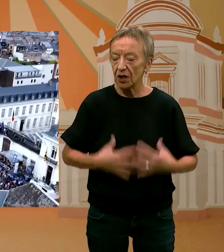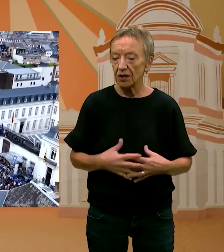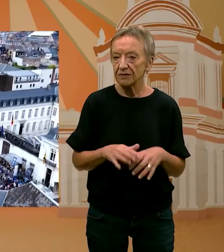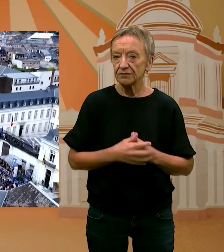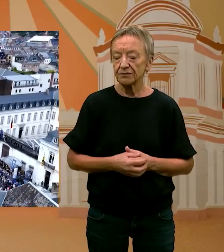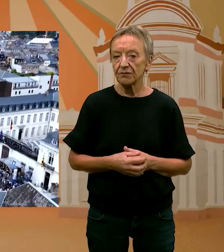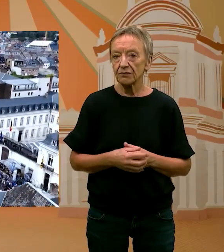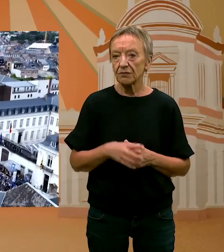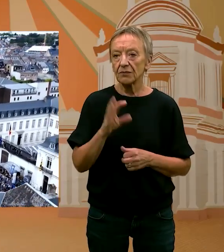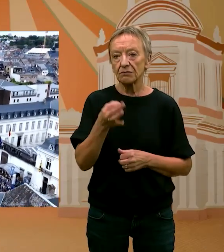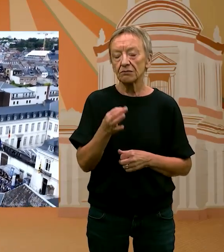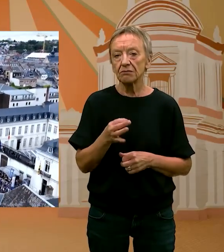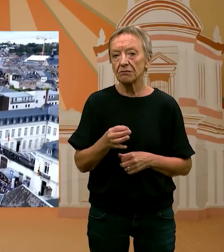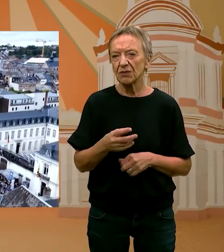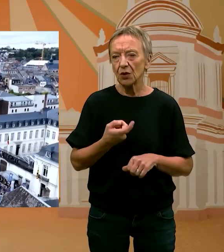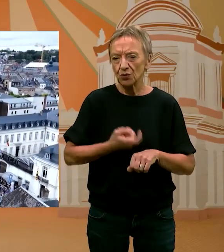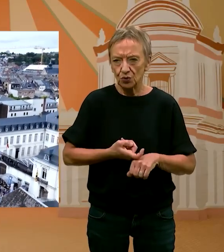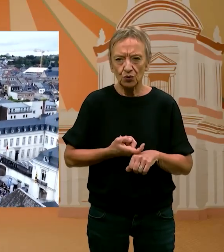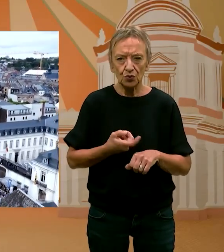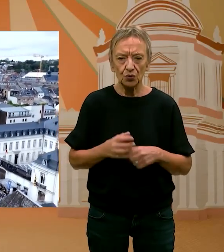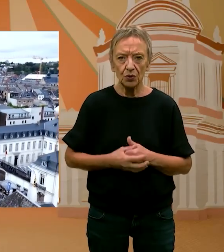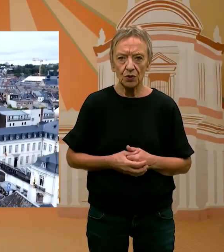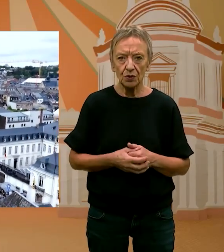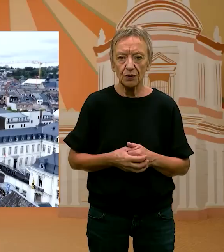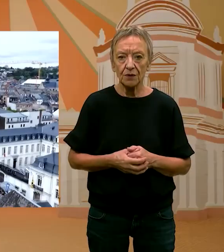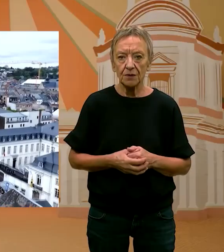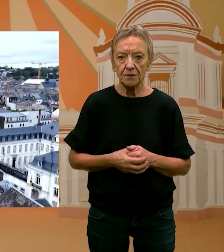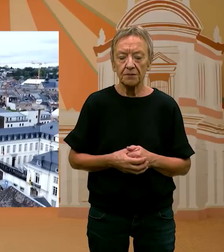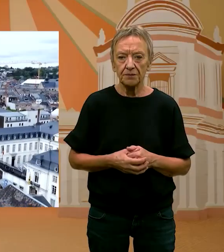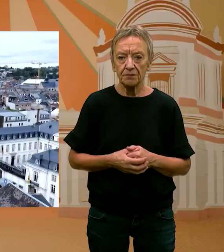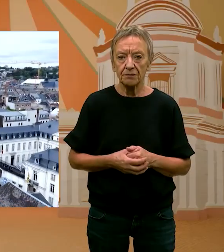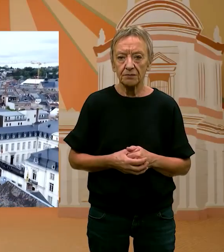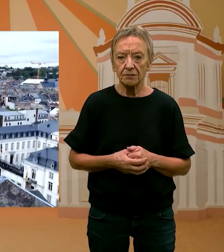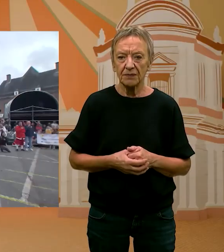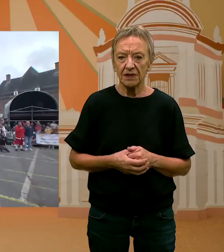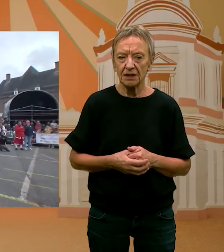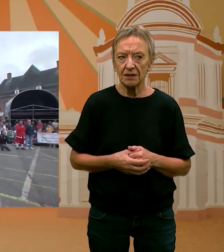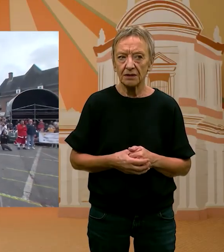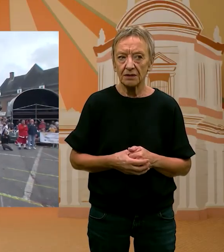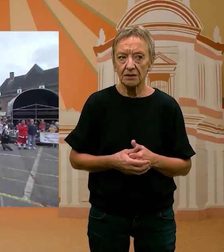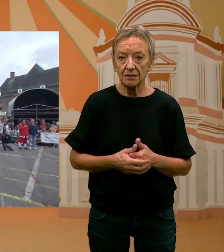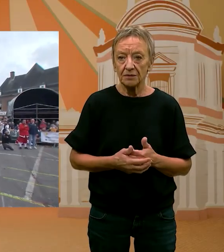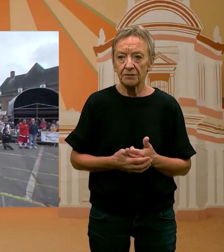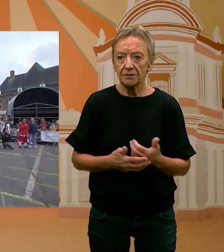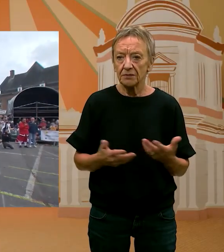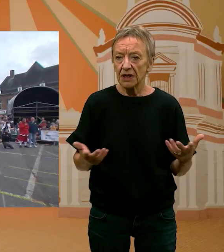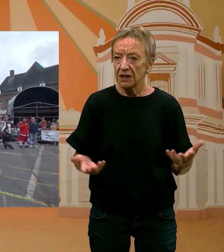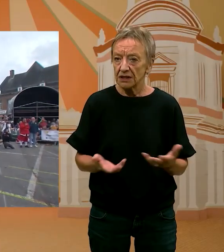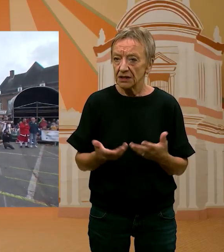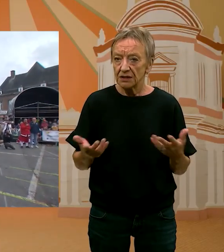Des deux côtés, on a eu des très bons lutteurs et le tout se passe dans la tête de la stratégie, mais la fatigue est là aussi. Donc il faut savoir quand attaquer et quand se reposer.